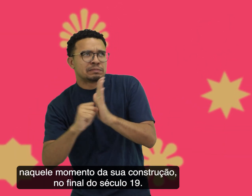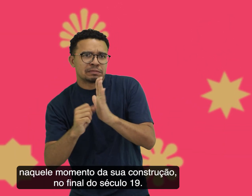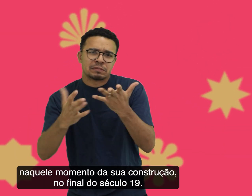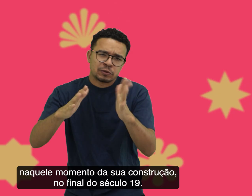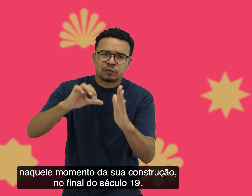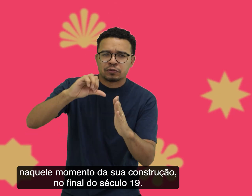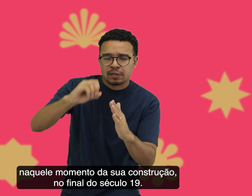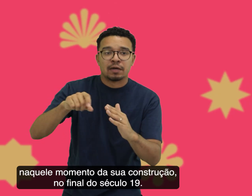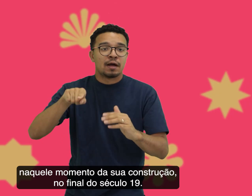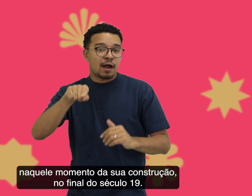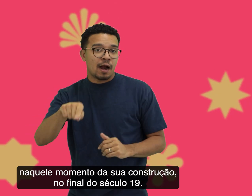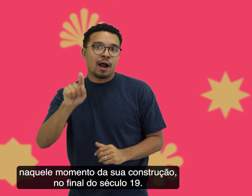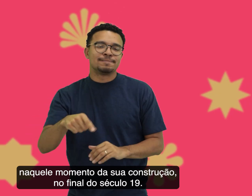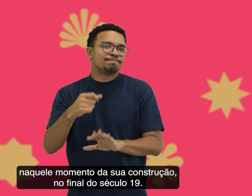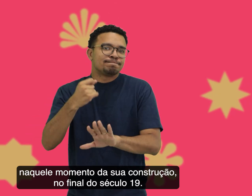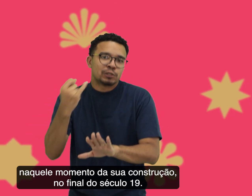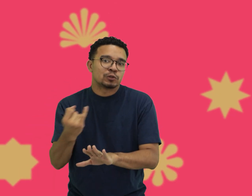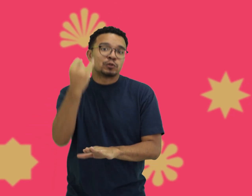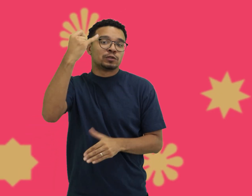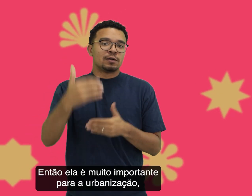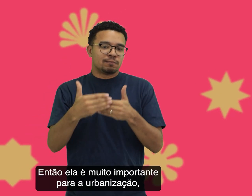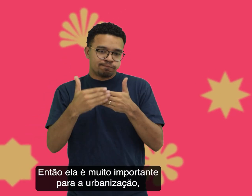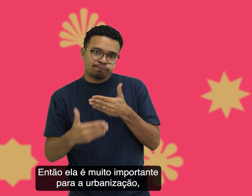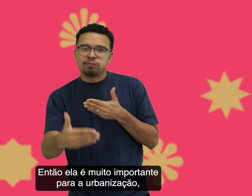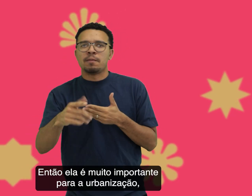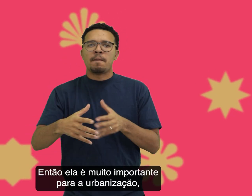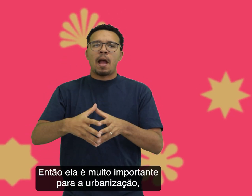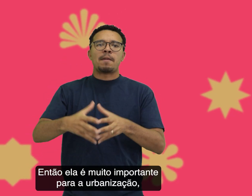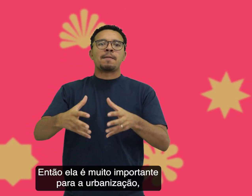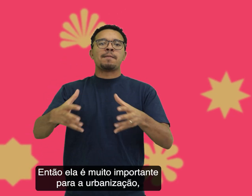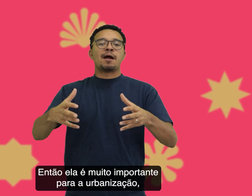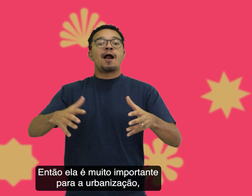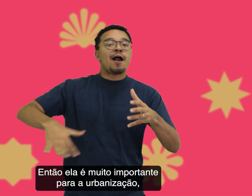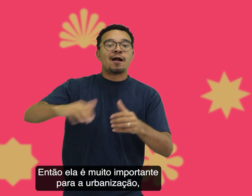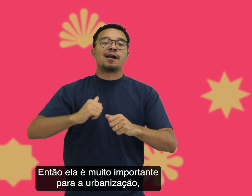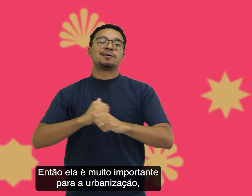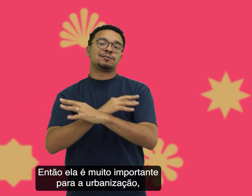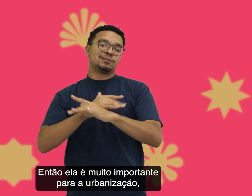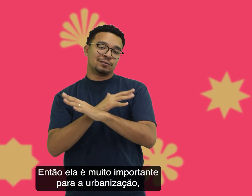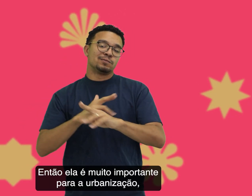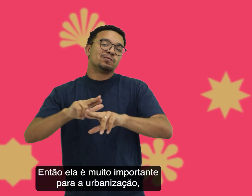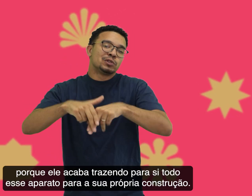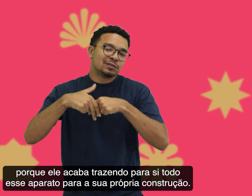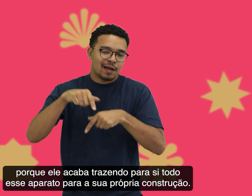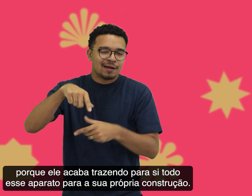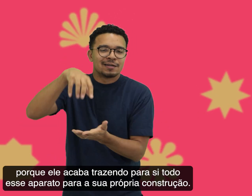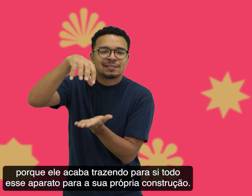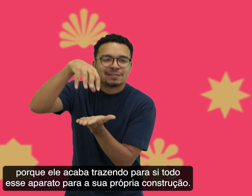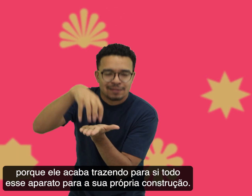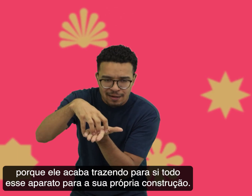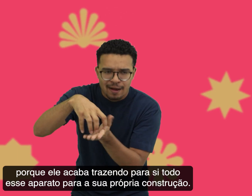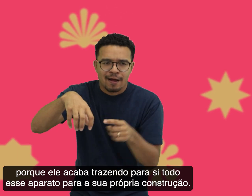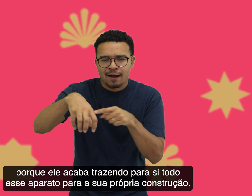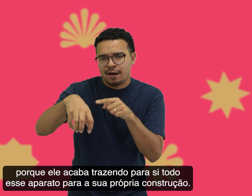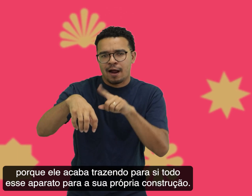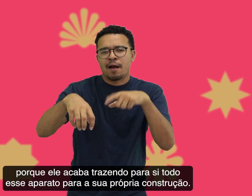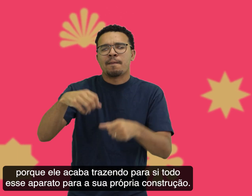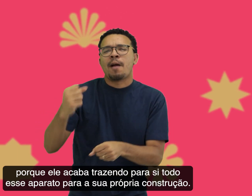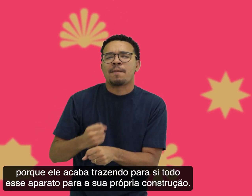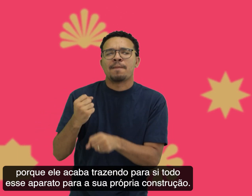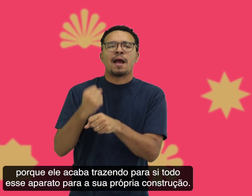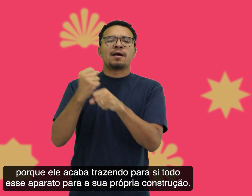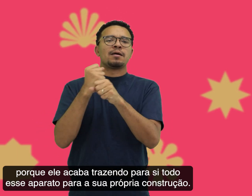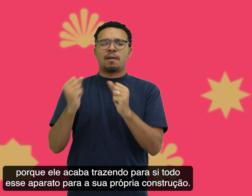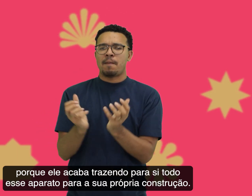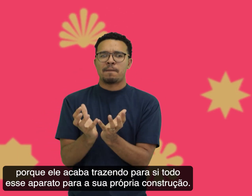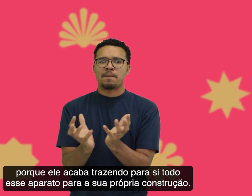sua construção, no final do século XIX. Então, ela é muito importante para a urbanização, porque ele